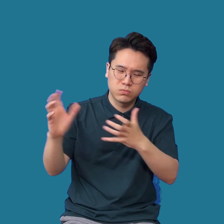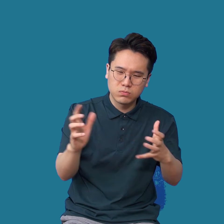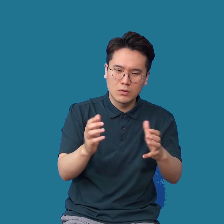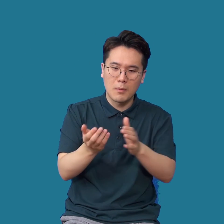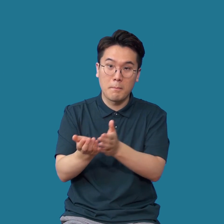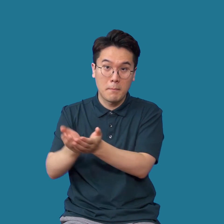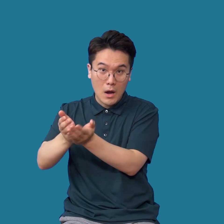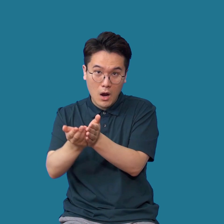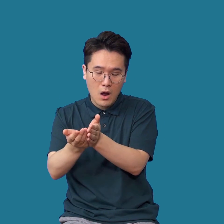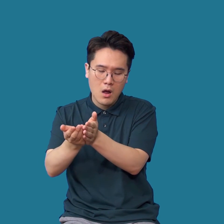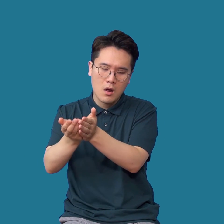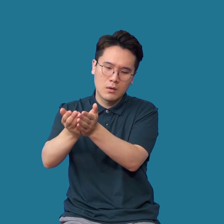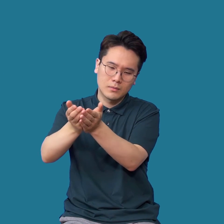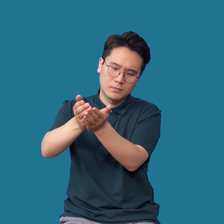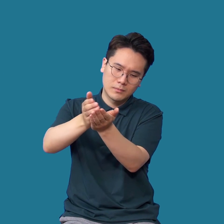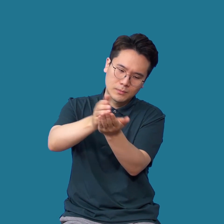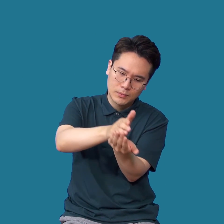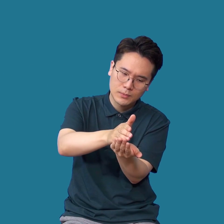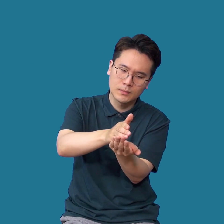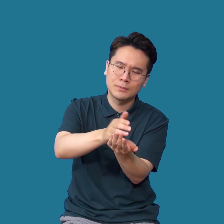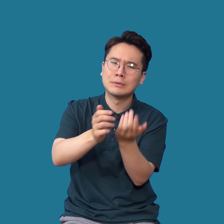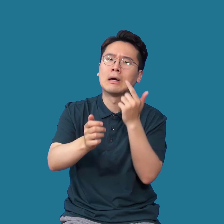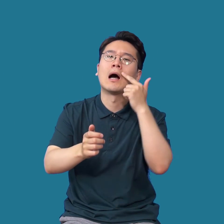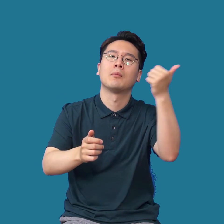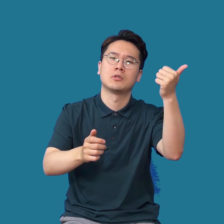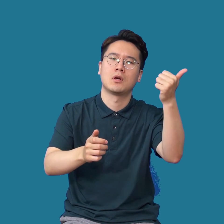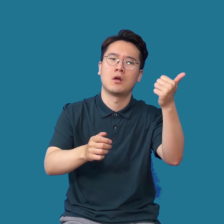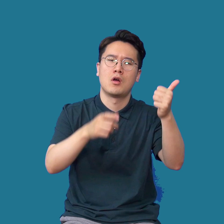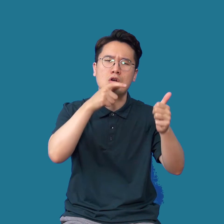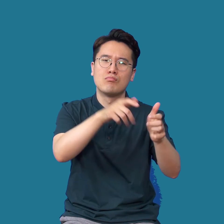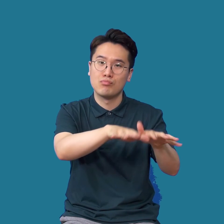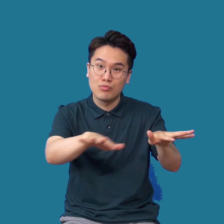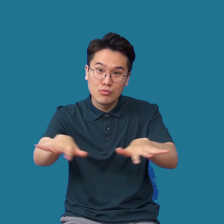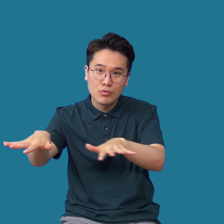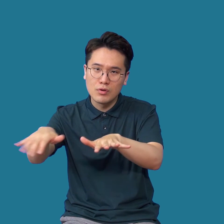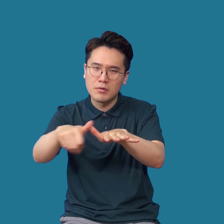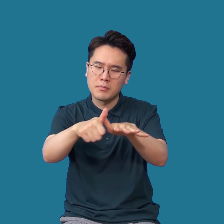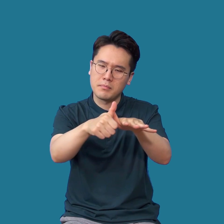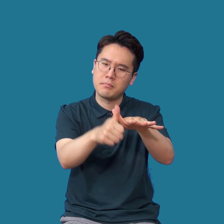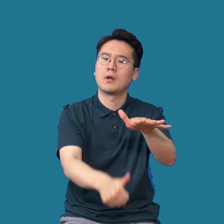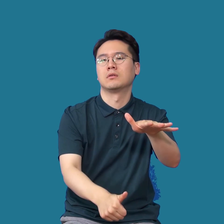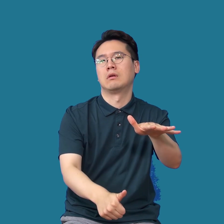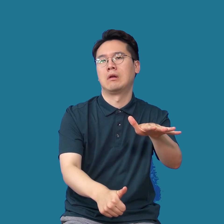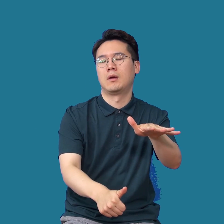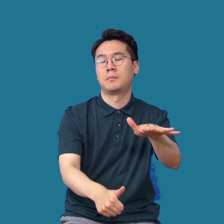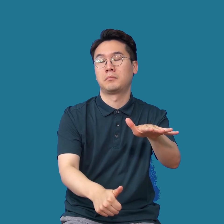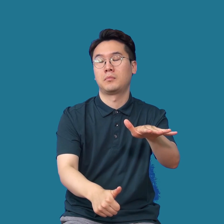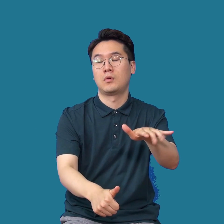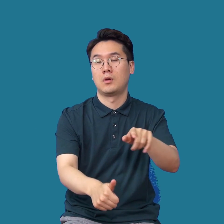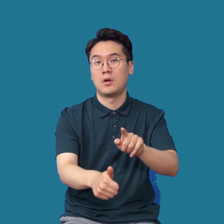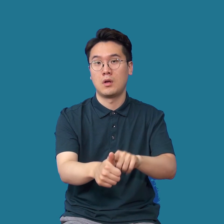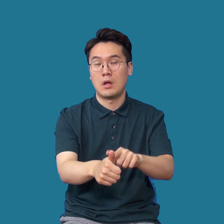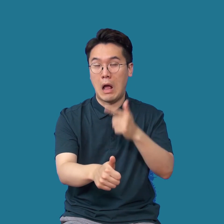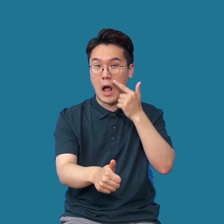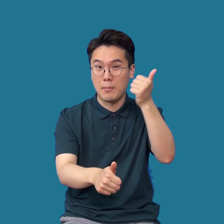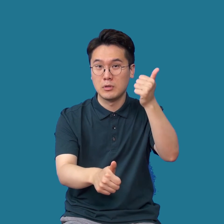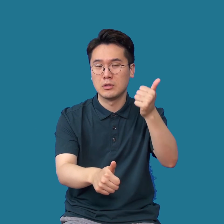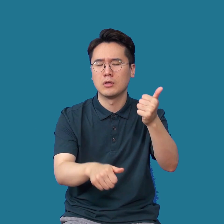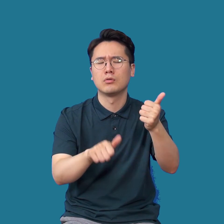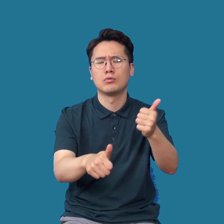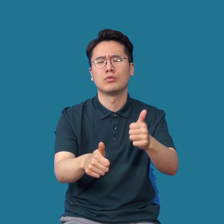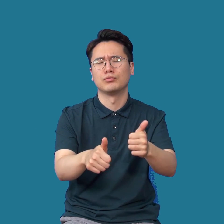호수에 떨어졌습니다. 아버지가 그대로 익사했습니다. 이 리나